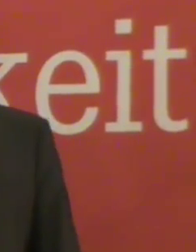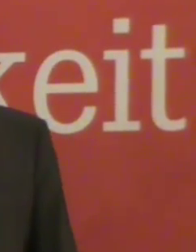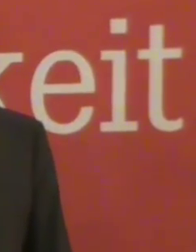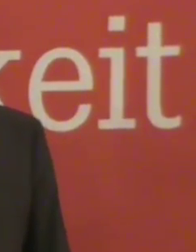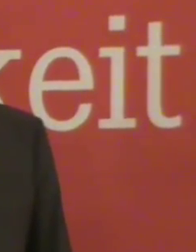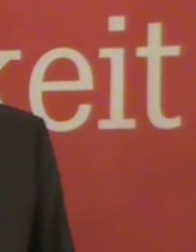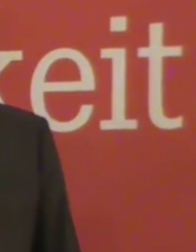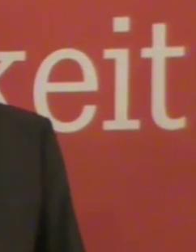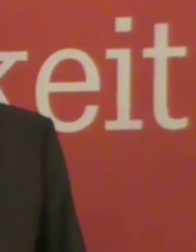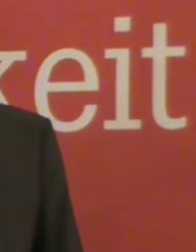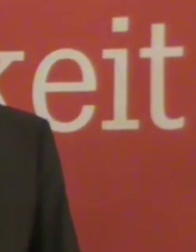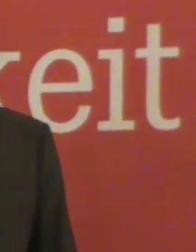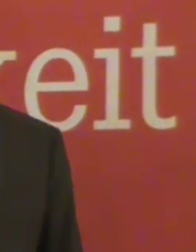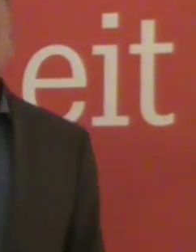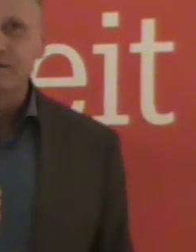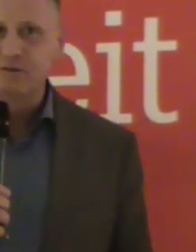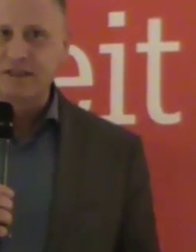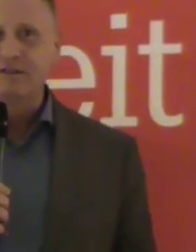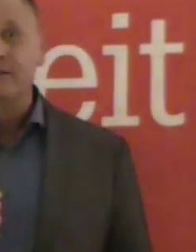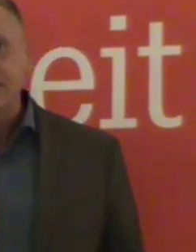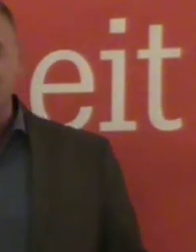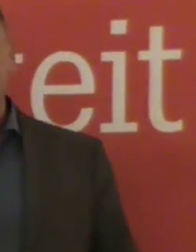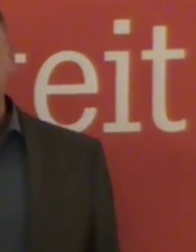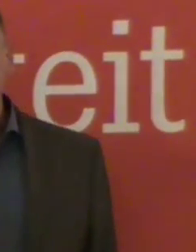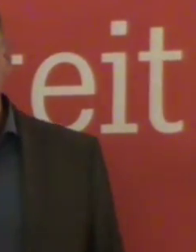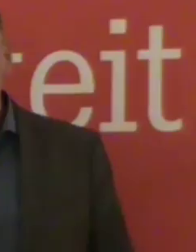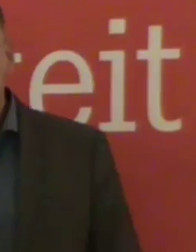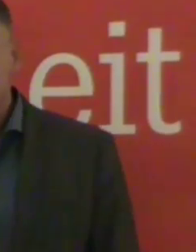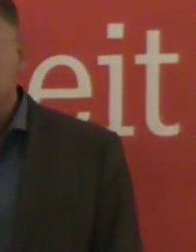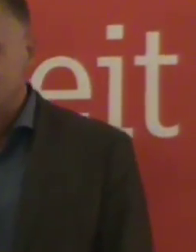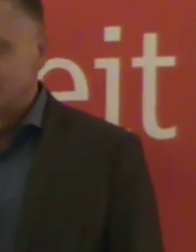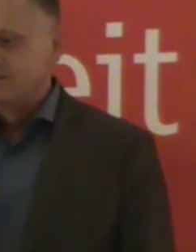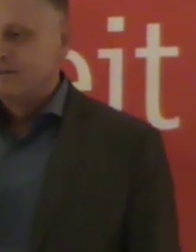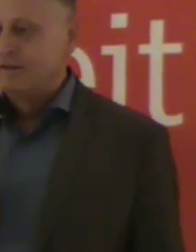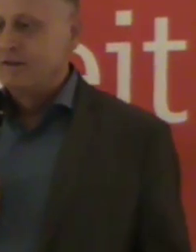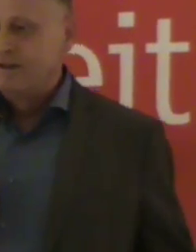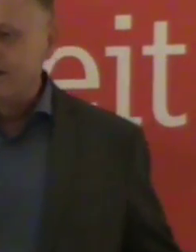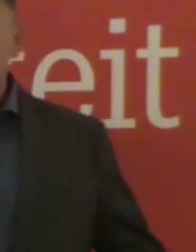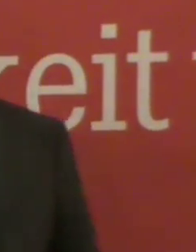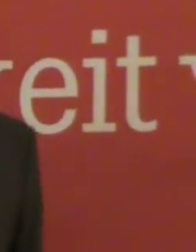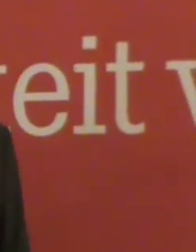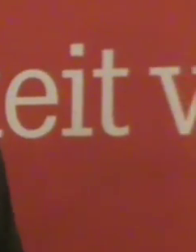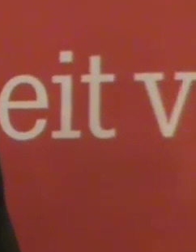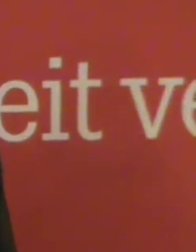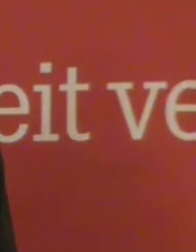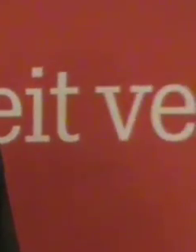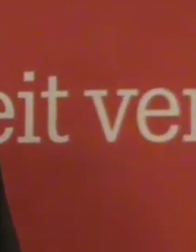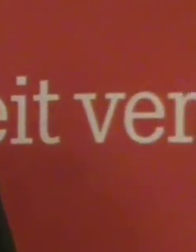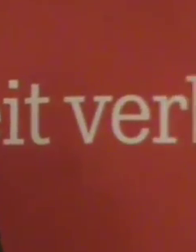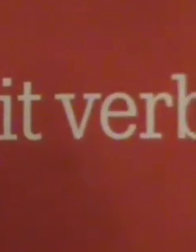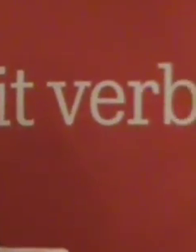die Bürgerinnen und Bürger getragen haben, wo Vereine, Verbände, Initiativen in die Pflicht gegangen